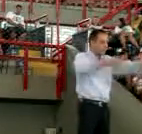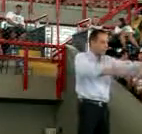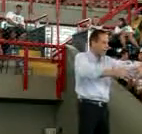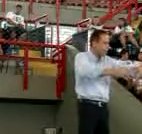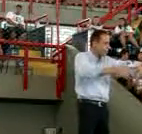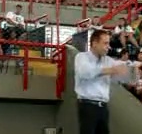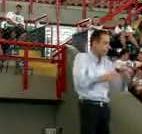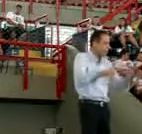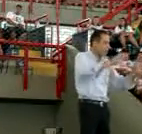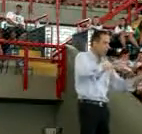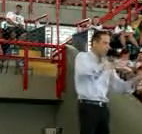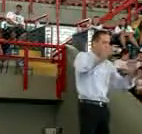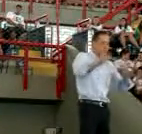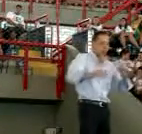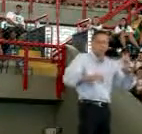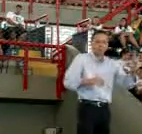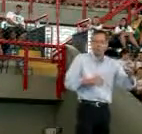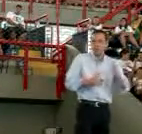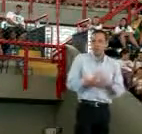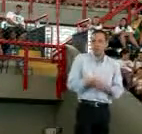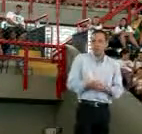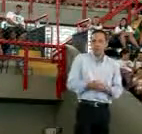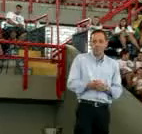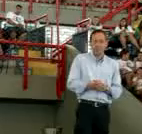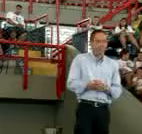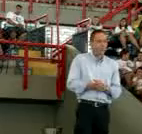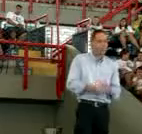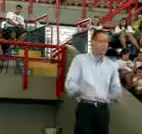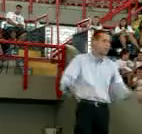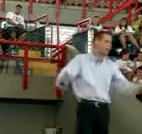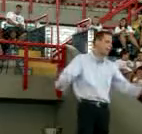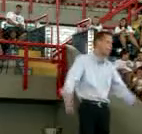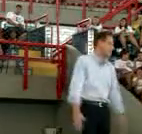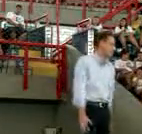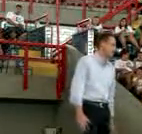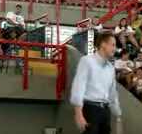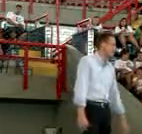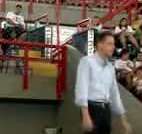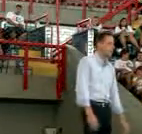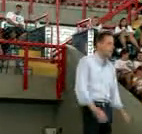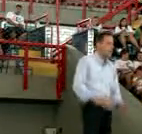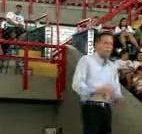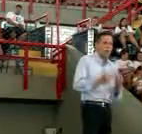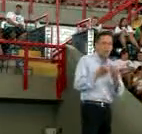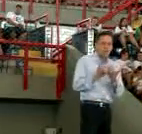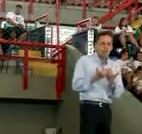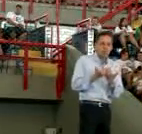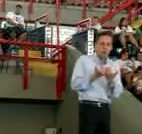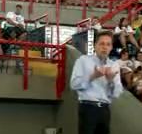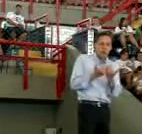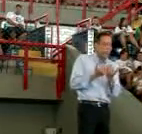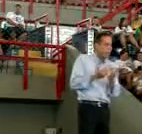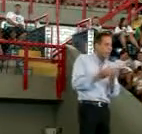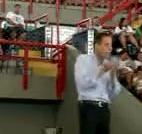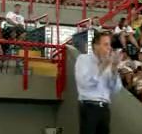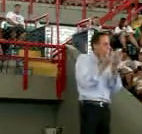fazer suas próprias leis e resolver seus próprios problemas. Isso não vai dar certo. Meu